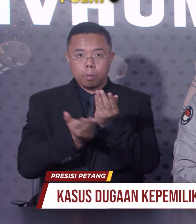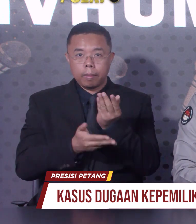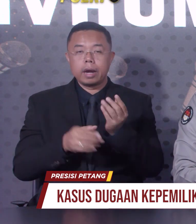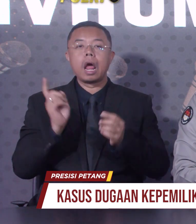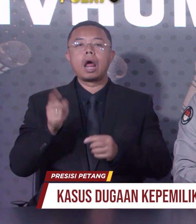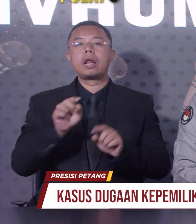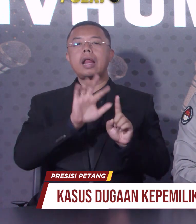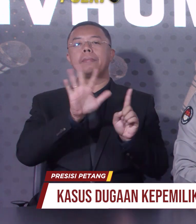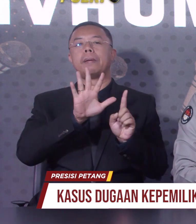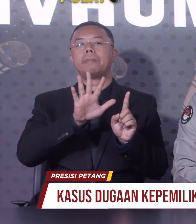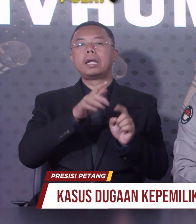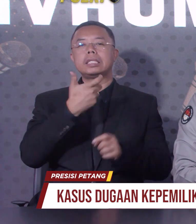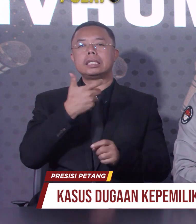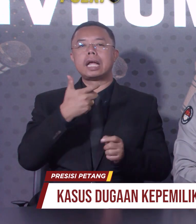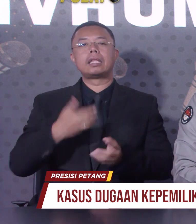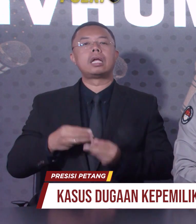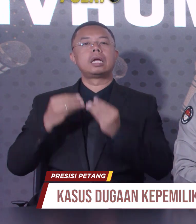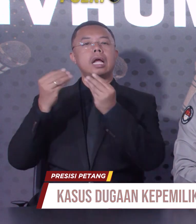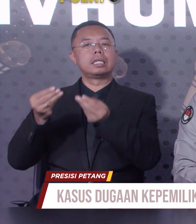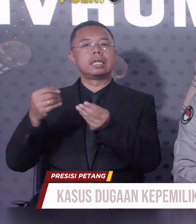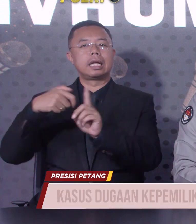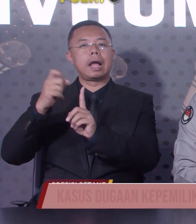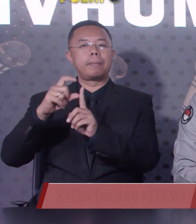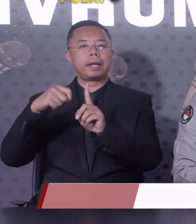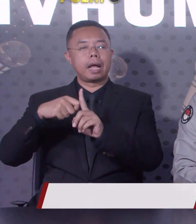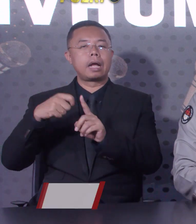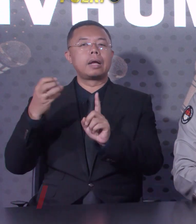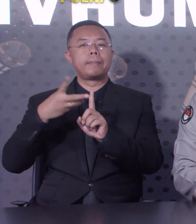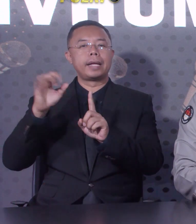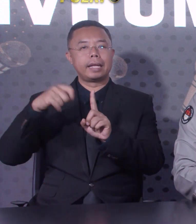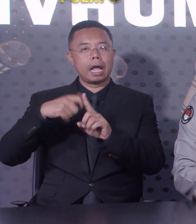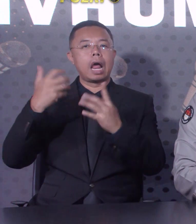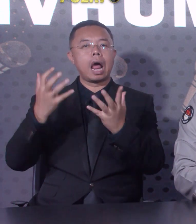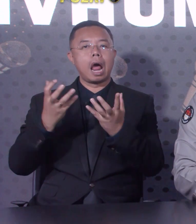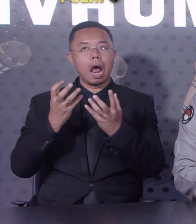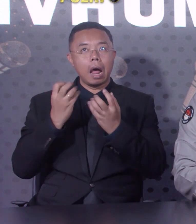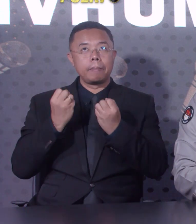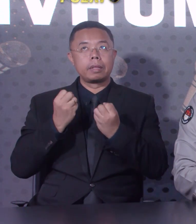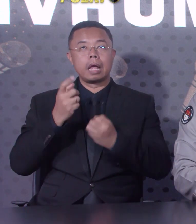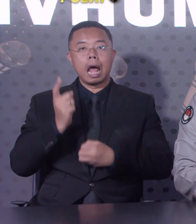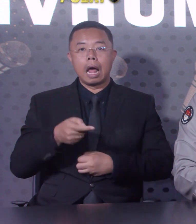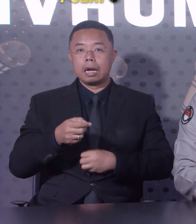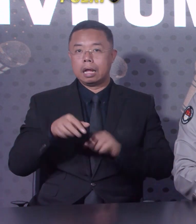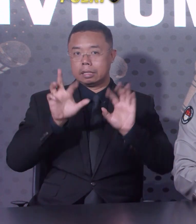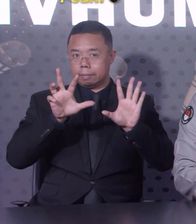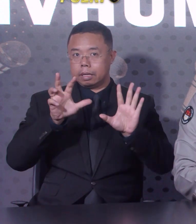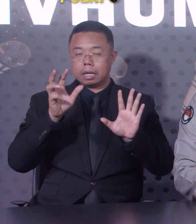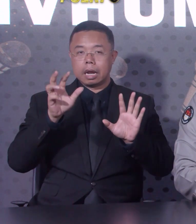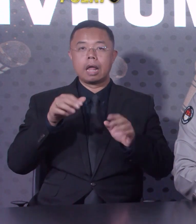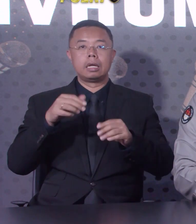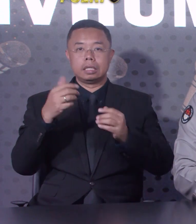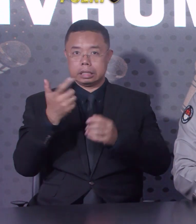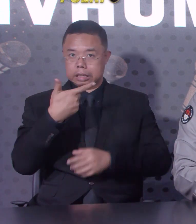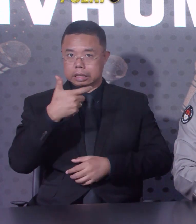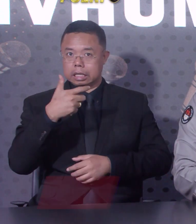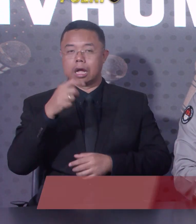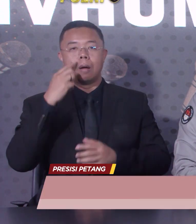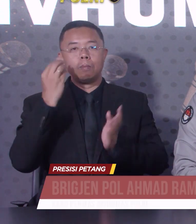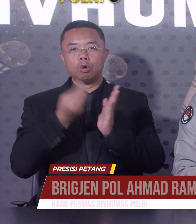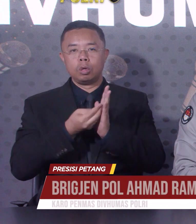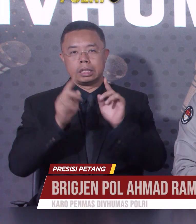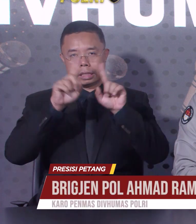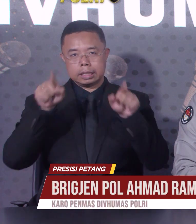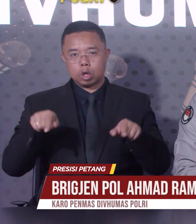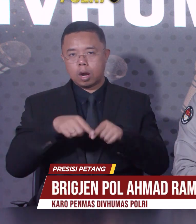15 senjata yang diserahkan KPK ke Bik didapatkan 9 senjata yang tidak ada dokumen atau